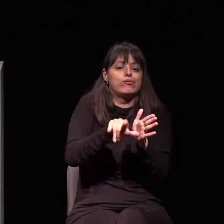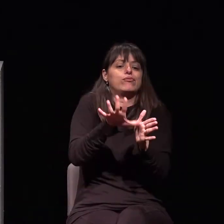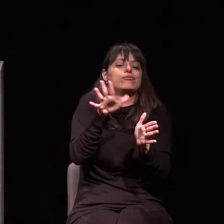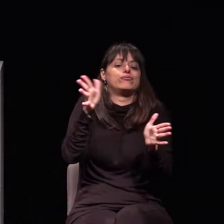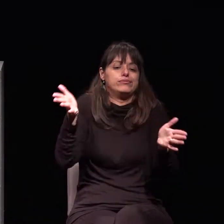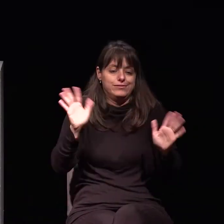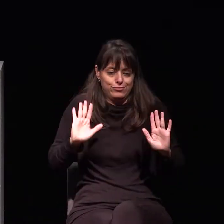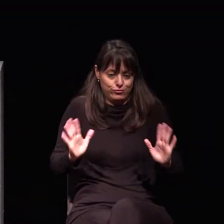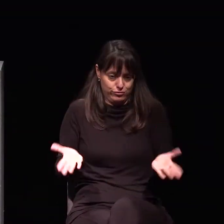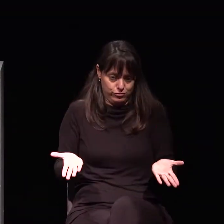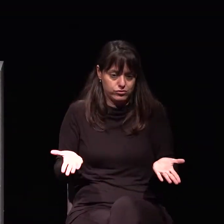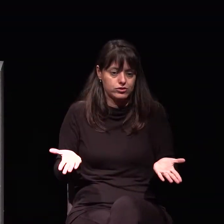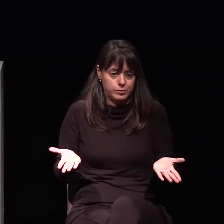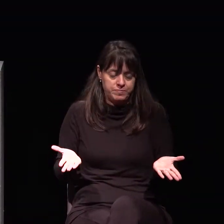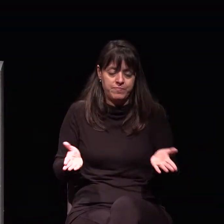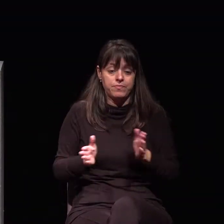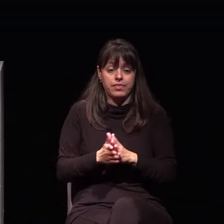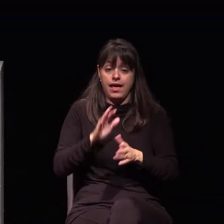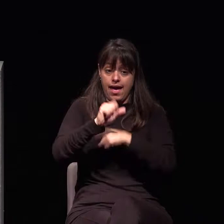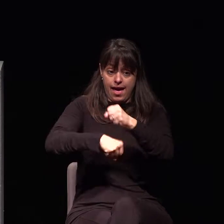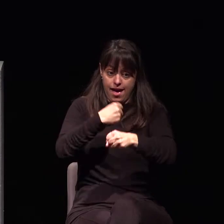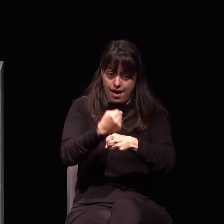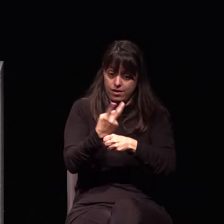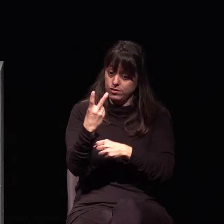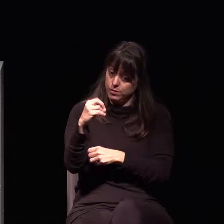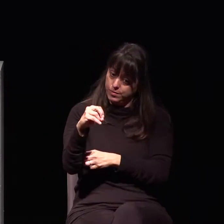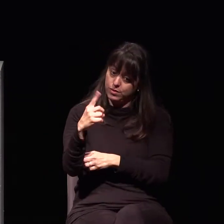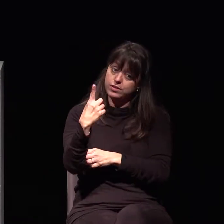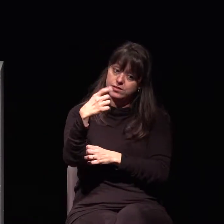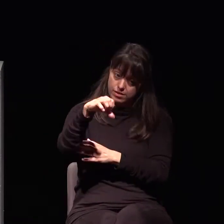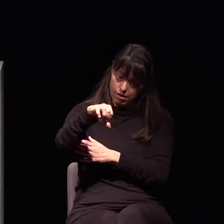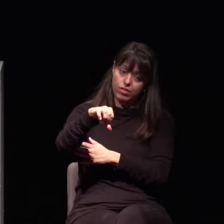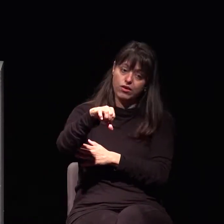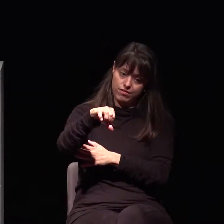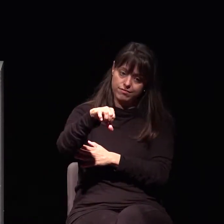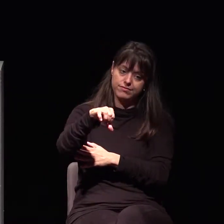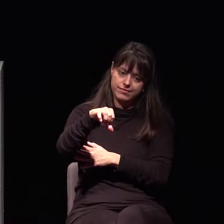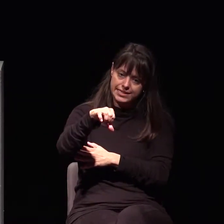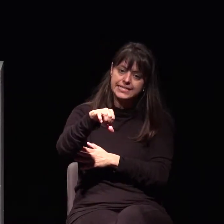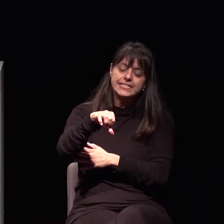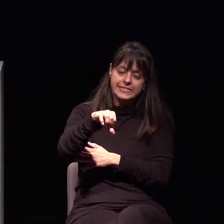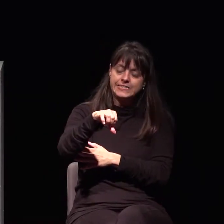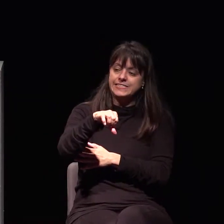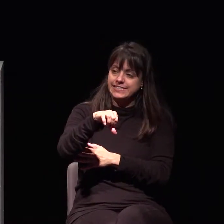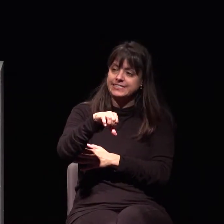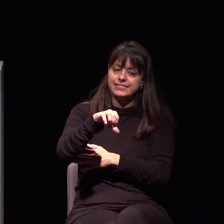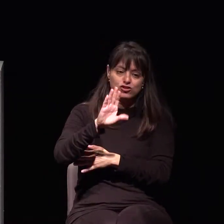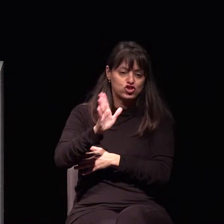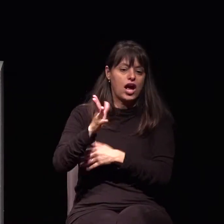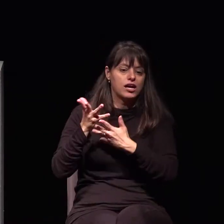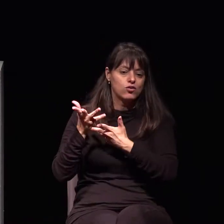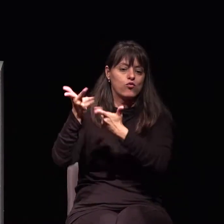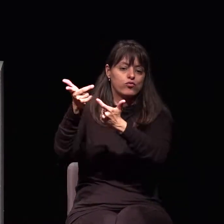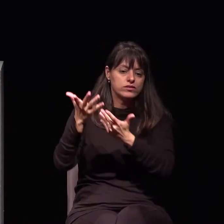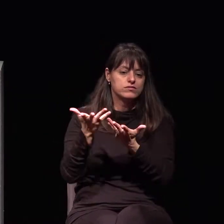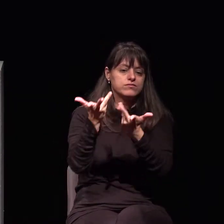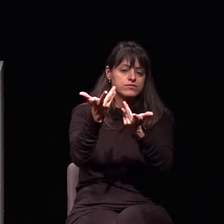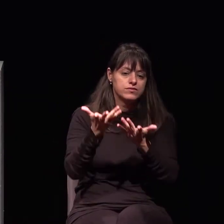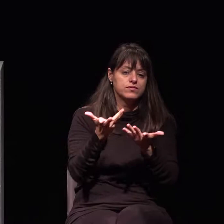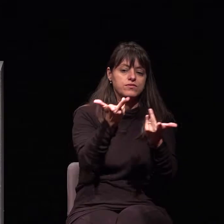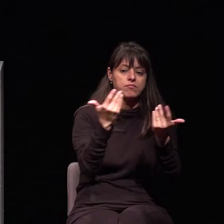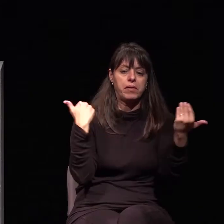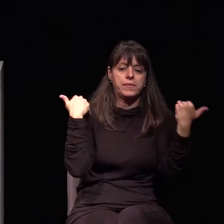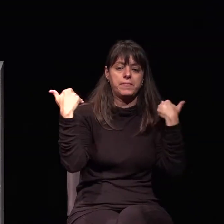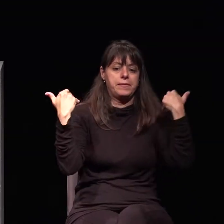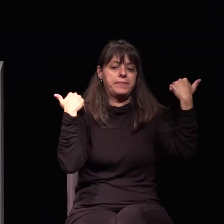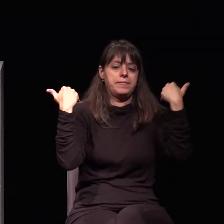muito. E, neste ano de 2019, eu tenho sido muito requisitada para